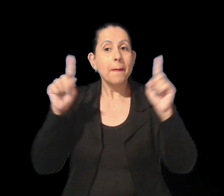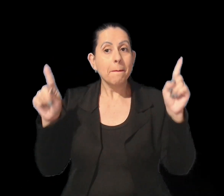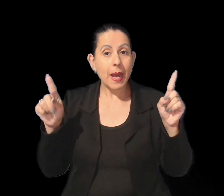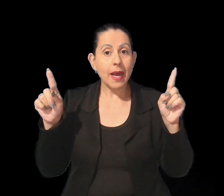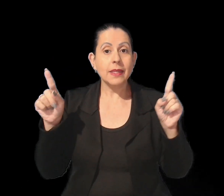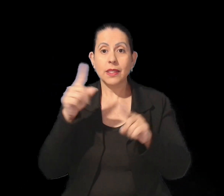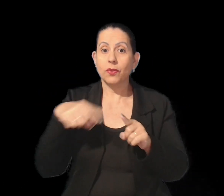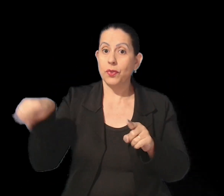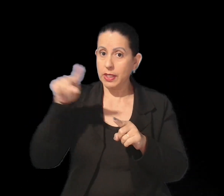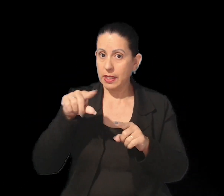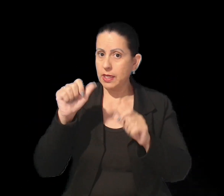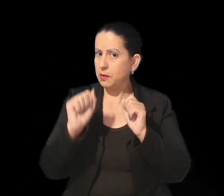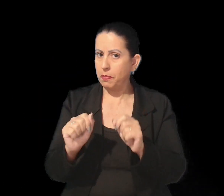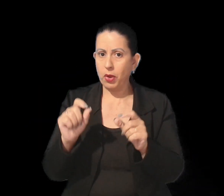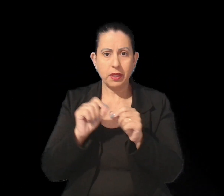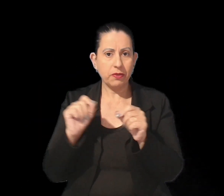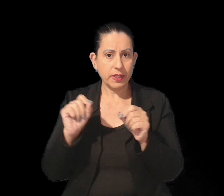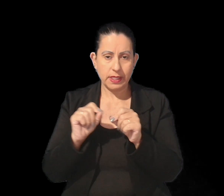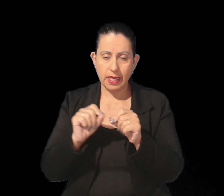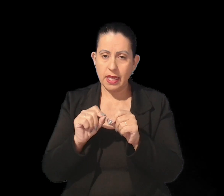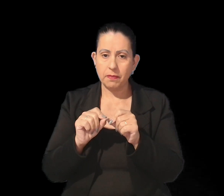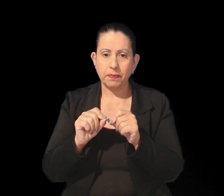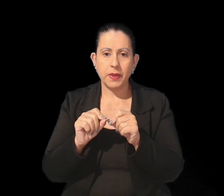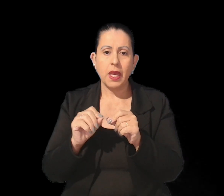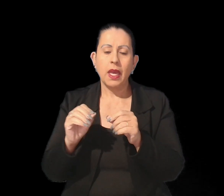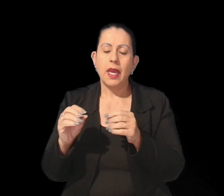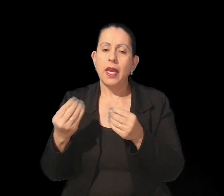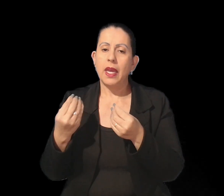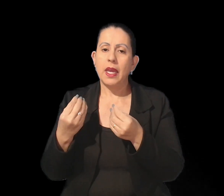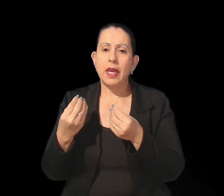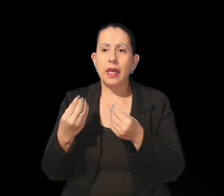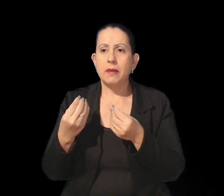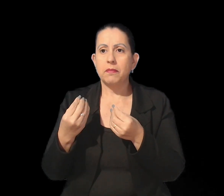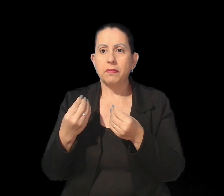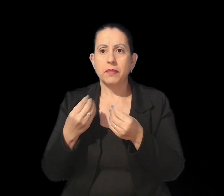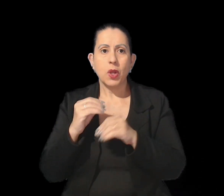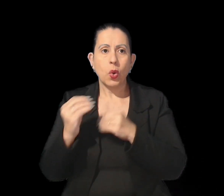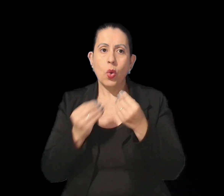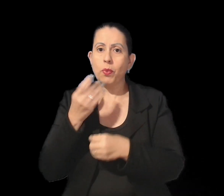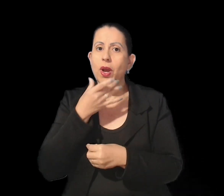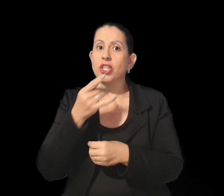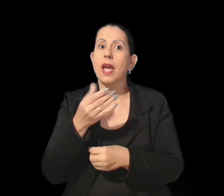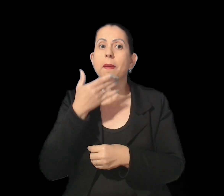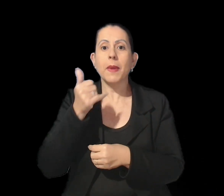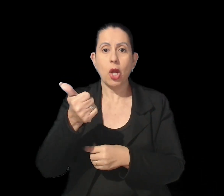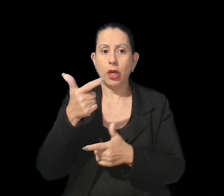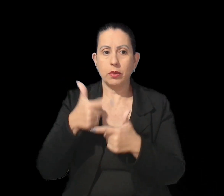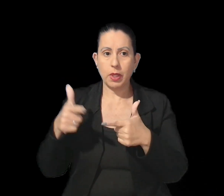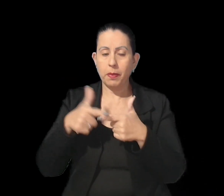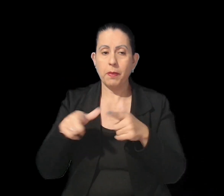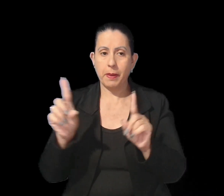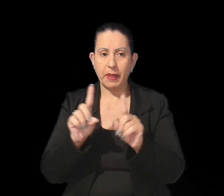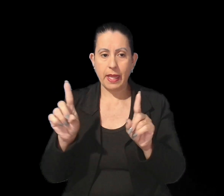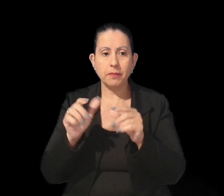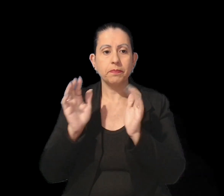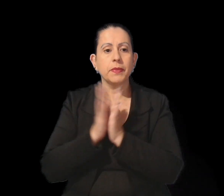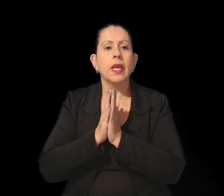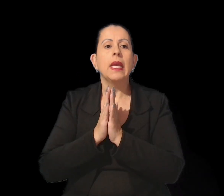Mas vocês podem fazer como acharem melhor, não tem problema, tá?